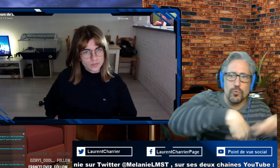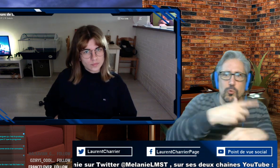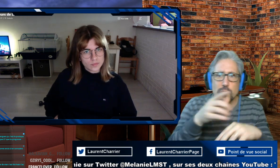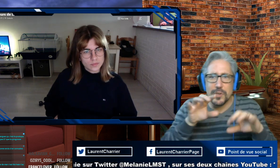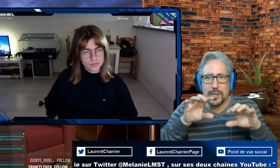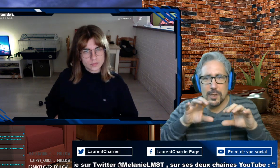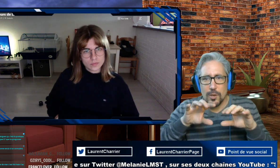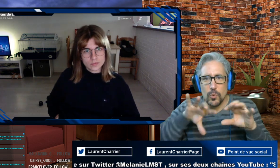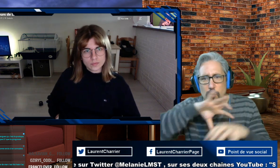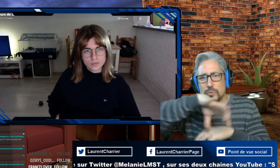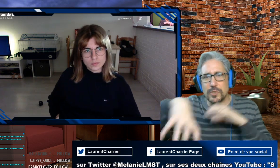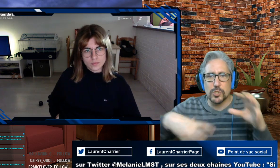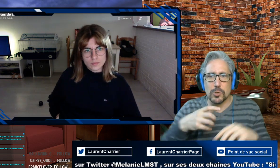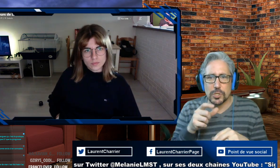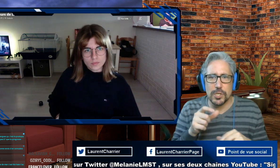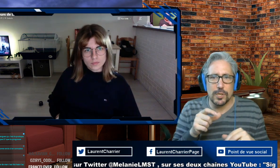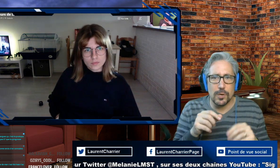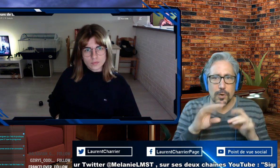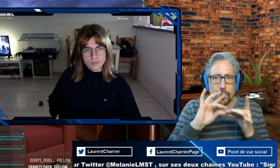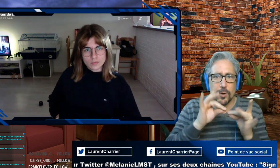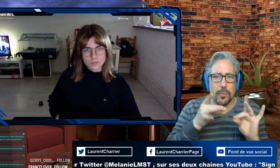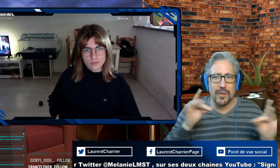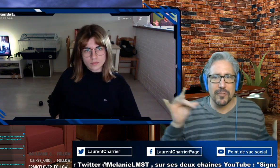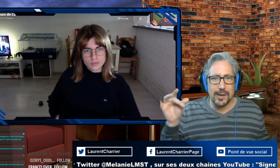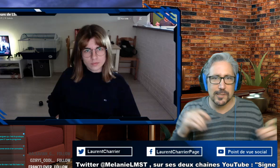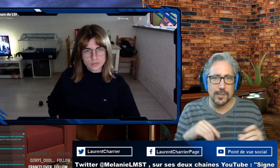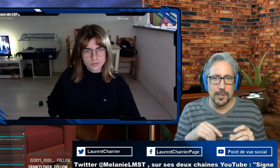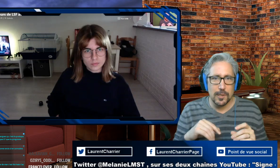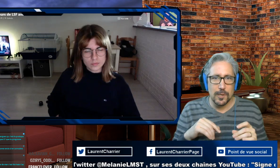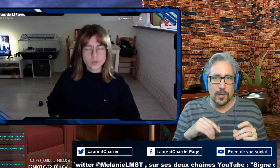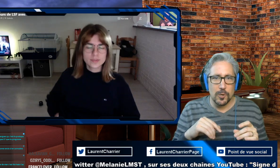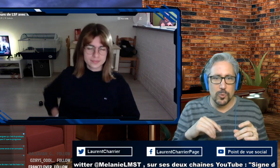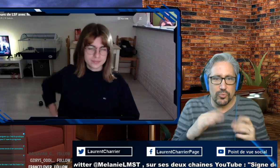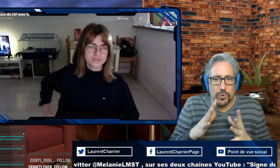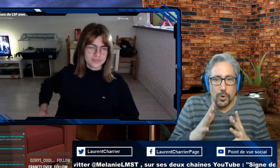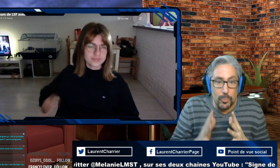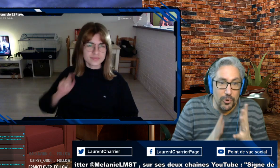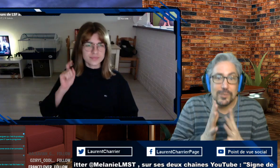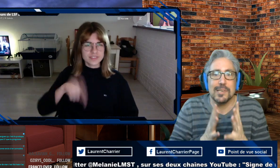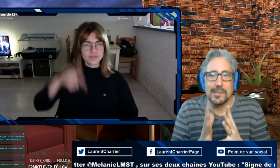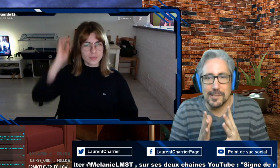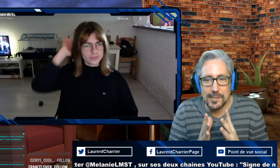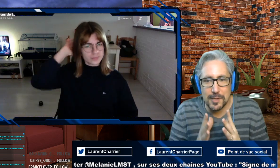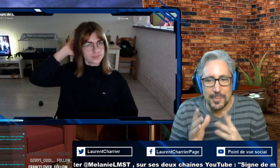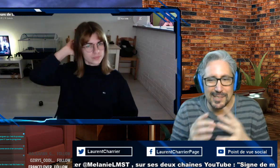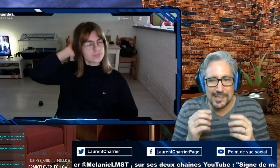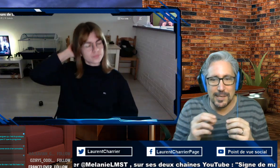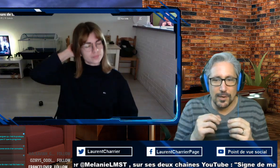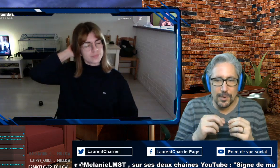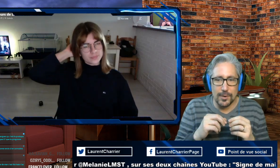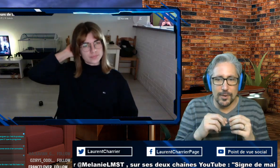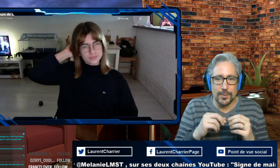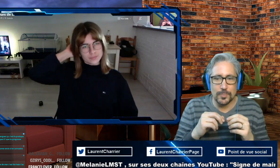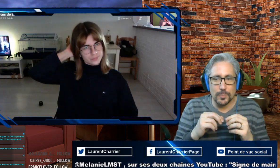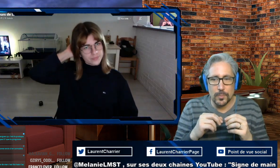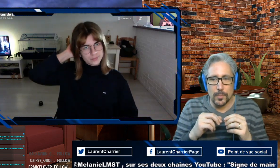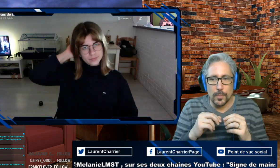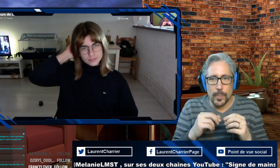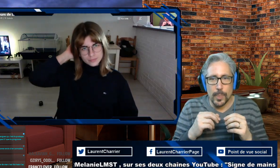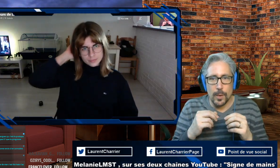différent ou je vais changer ma phrase pour réussir à signer, mais c'est